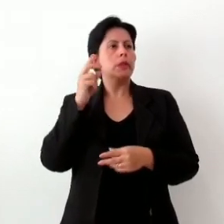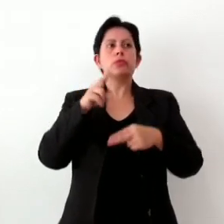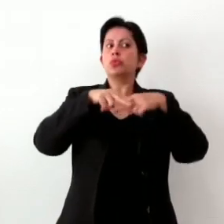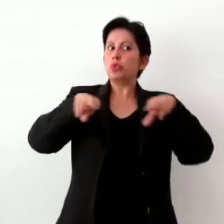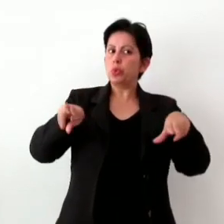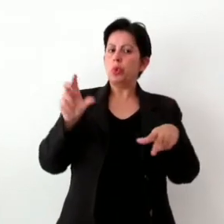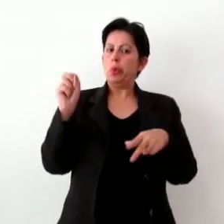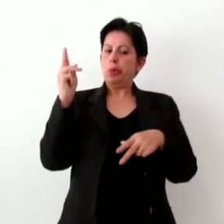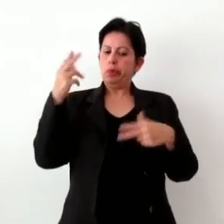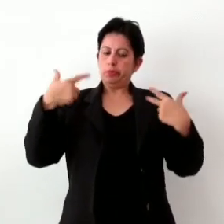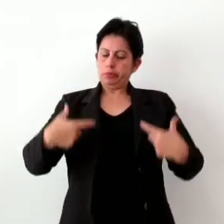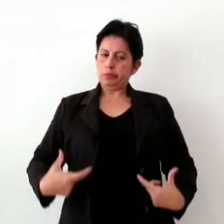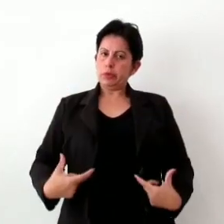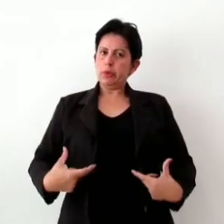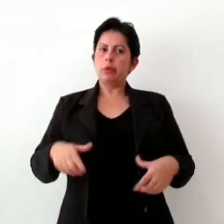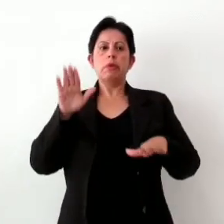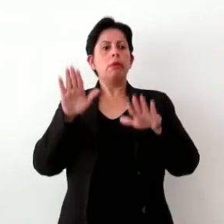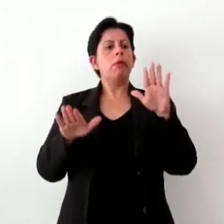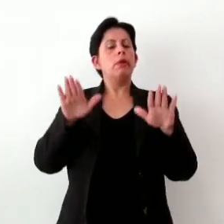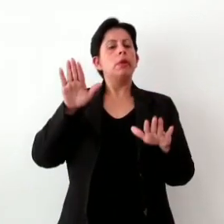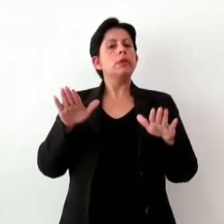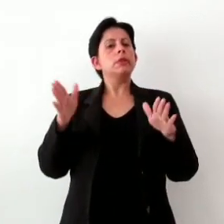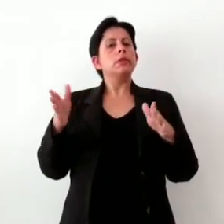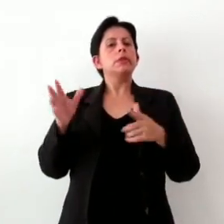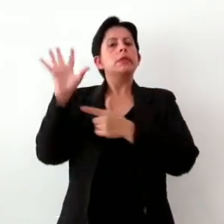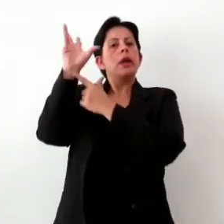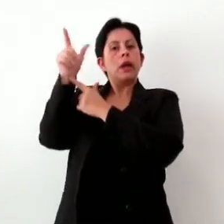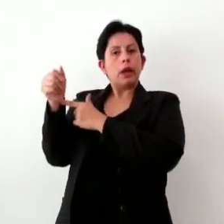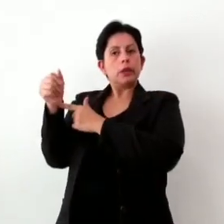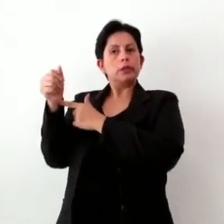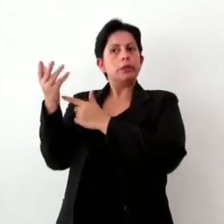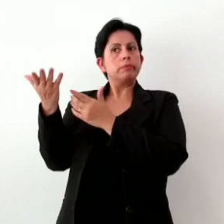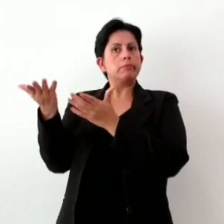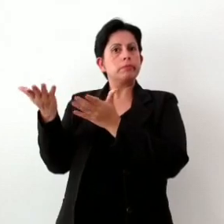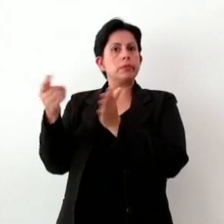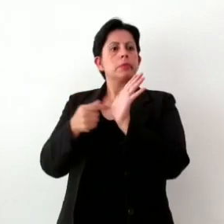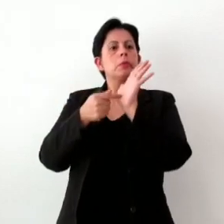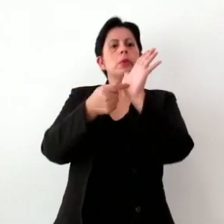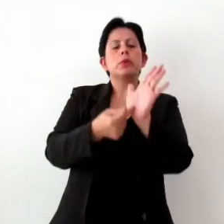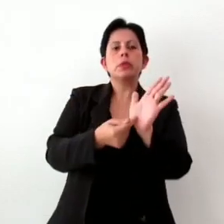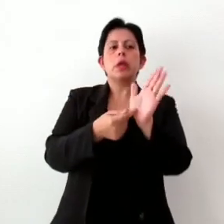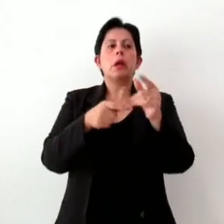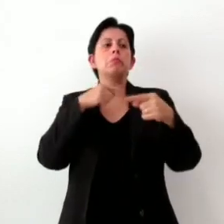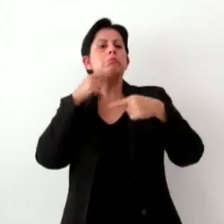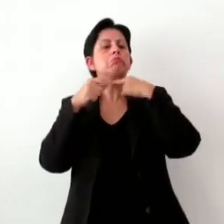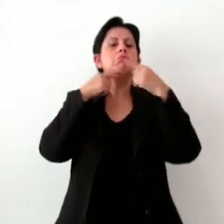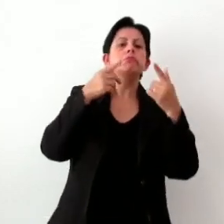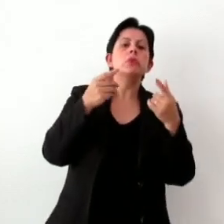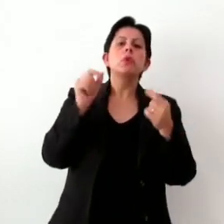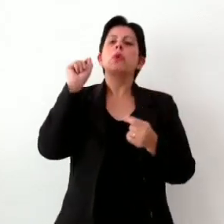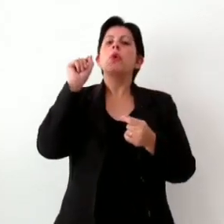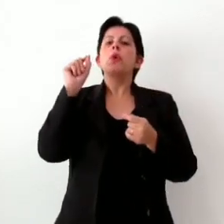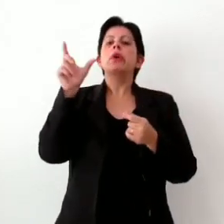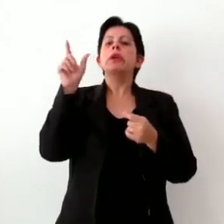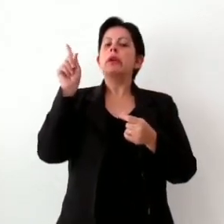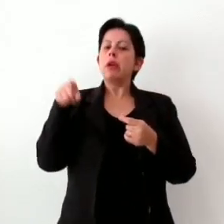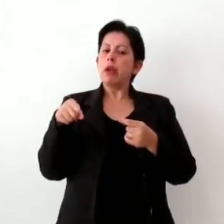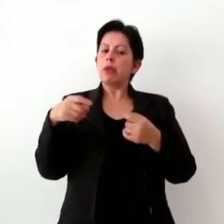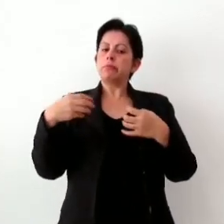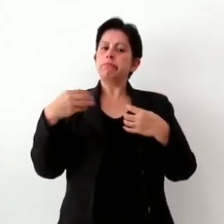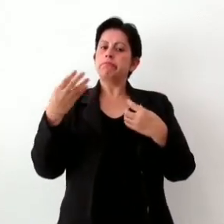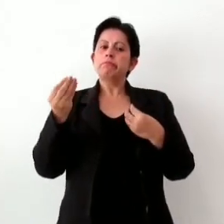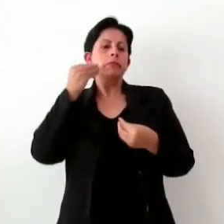ou do corpo, né? Muitas vezes a arte vem colocar questões como, por exemplo, o que é essa experiência do